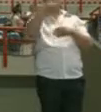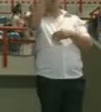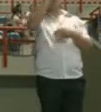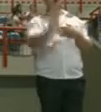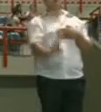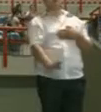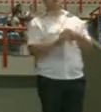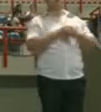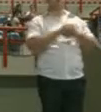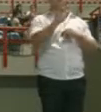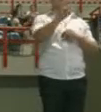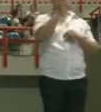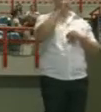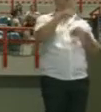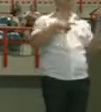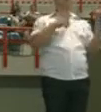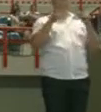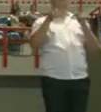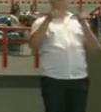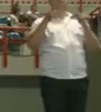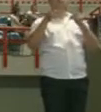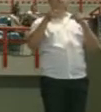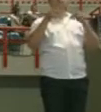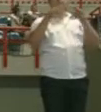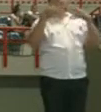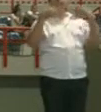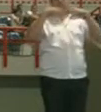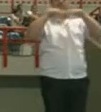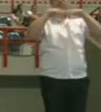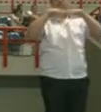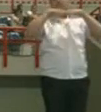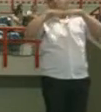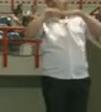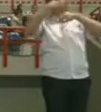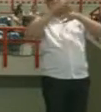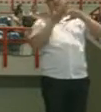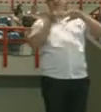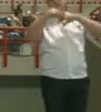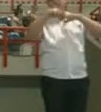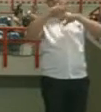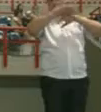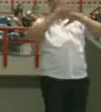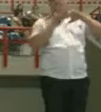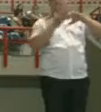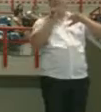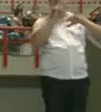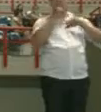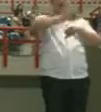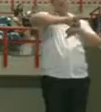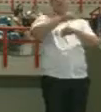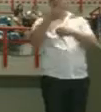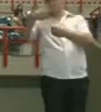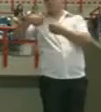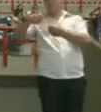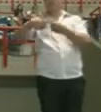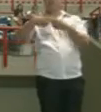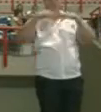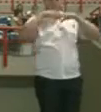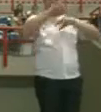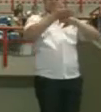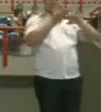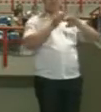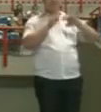todo. Se você mora na fronteira de uma cidade com a região metropolitana, fica uma